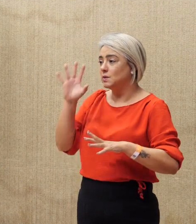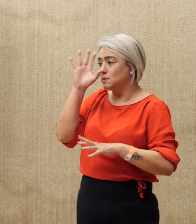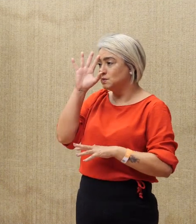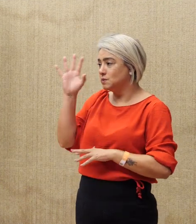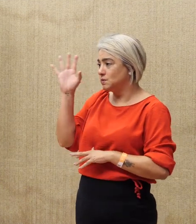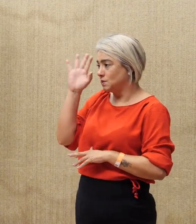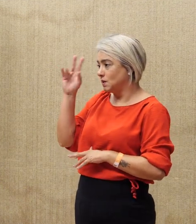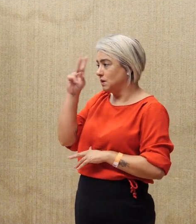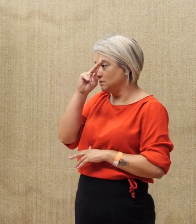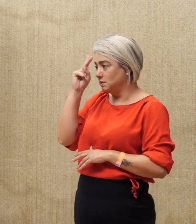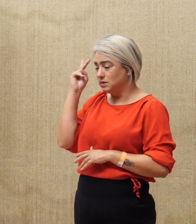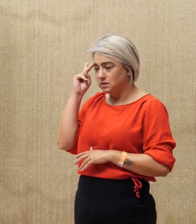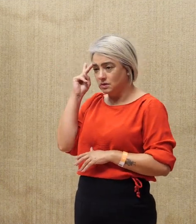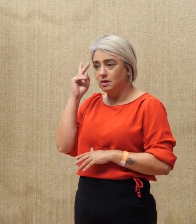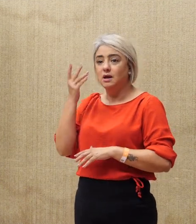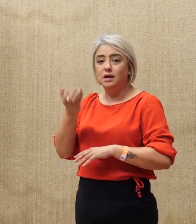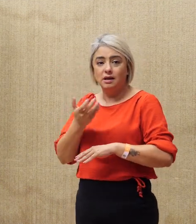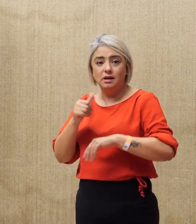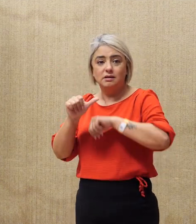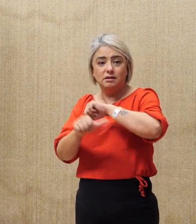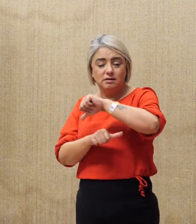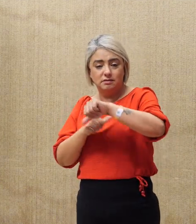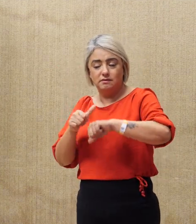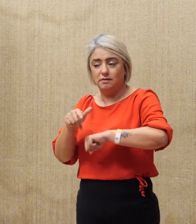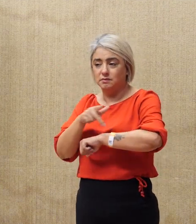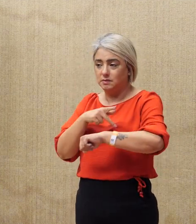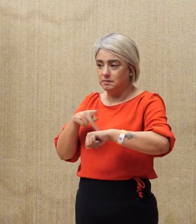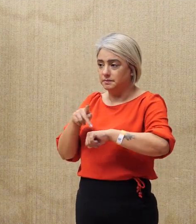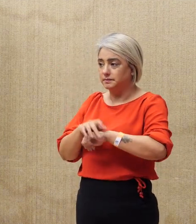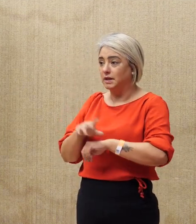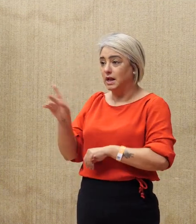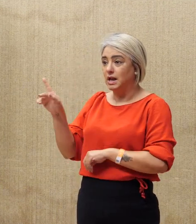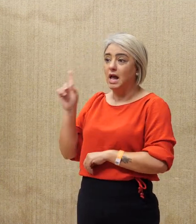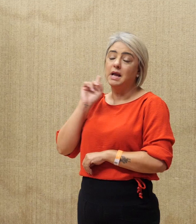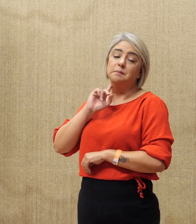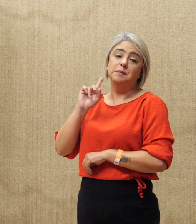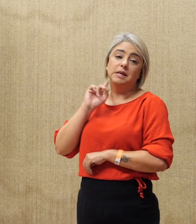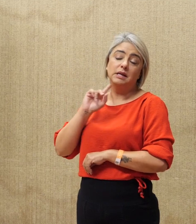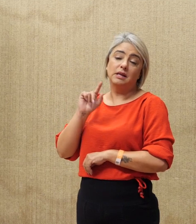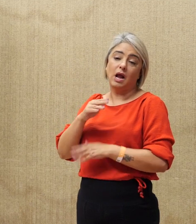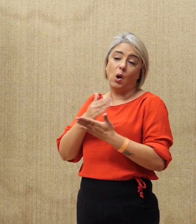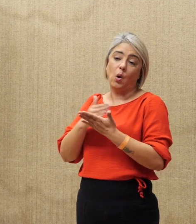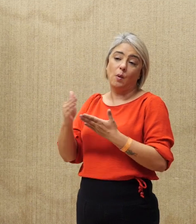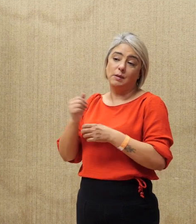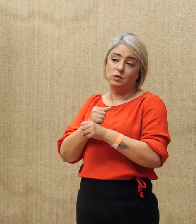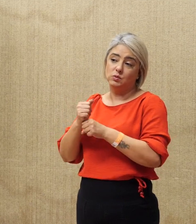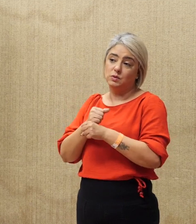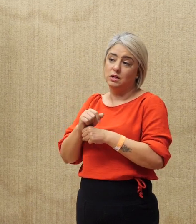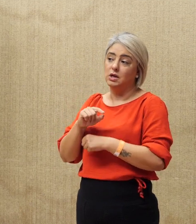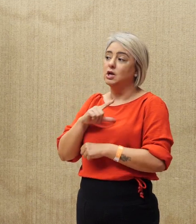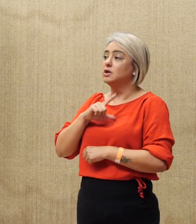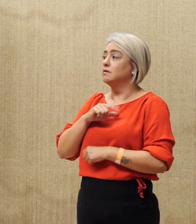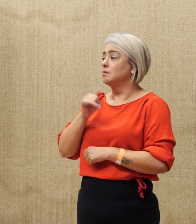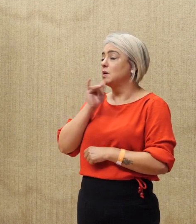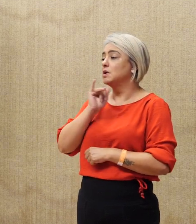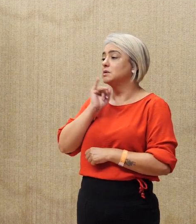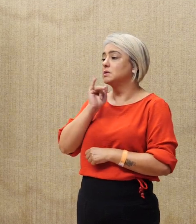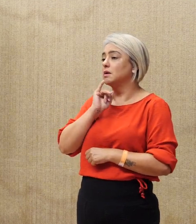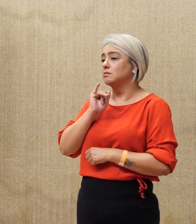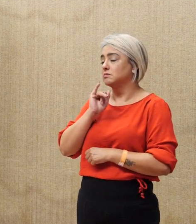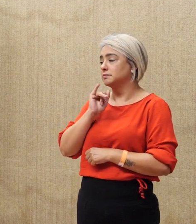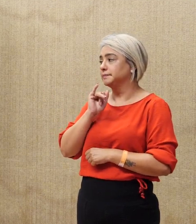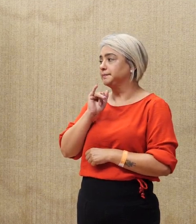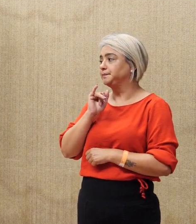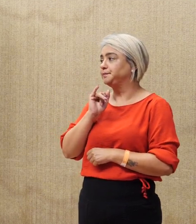sonhos daquelas pessoas que queriam transformar o país. Lá em Minas Gerais, agora no início do ano, nós tivemos um caso de grande